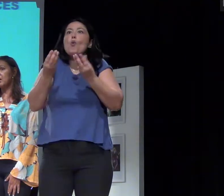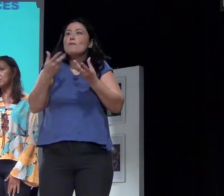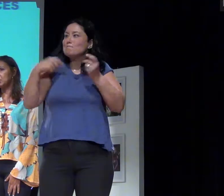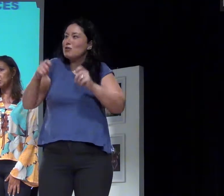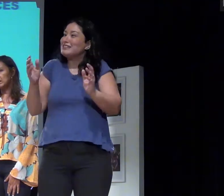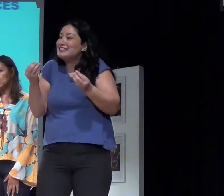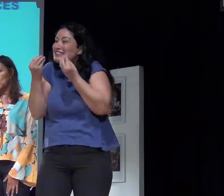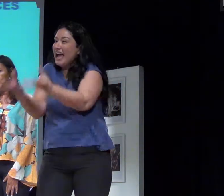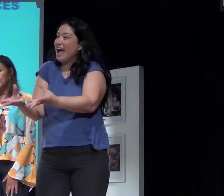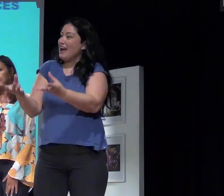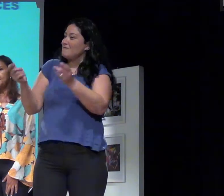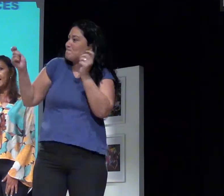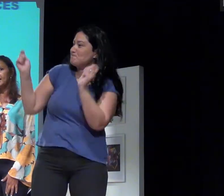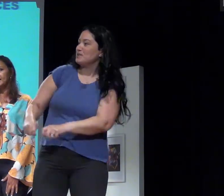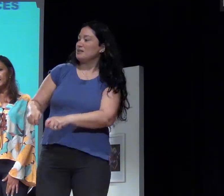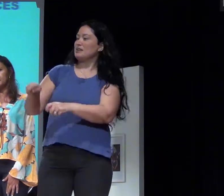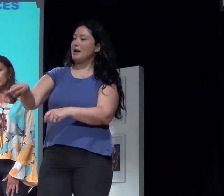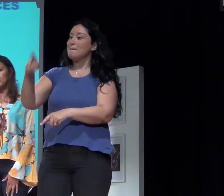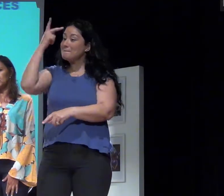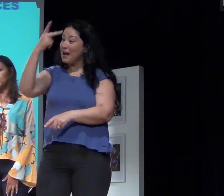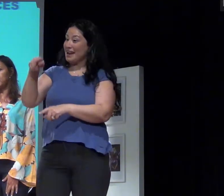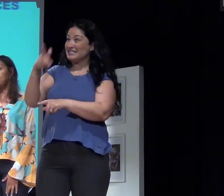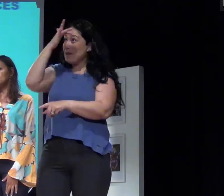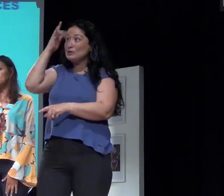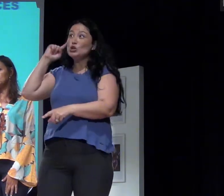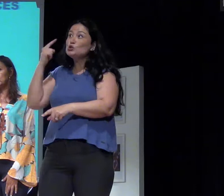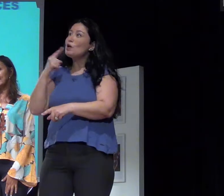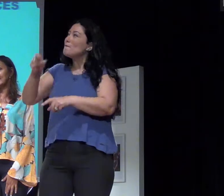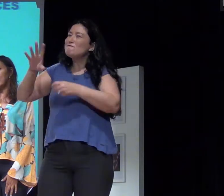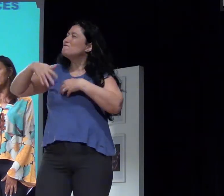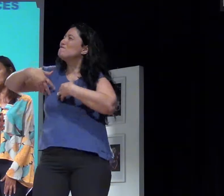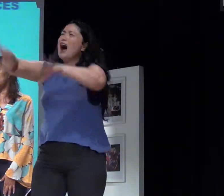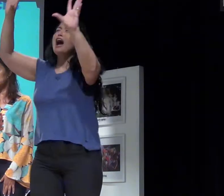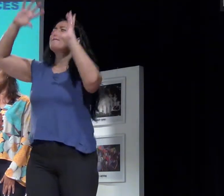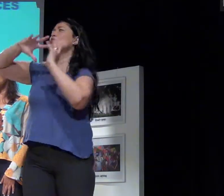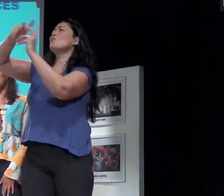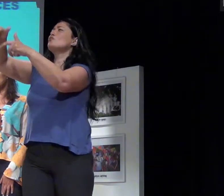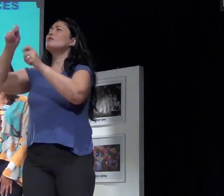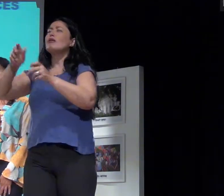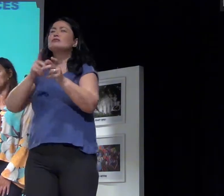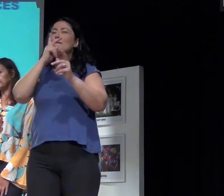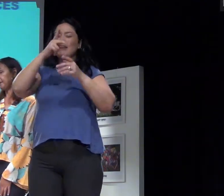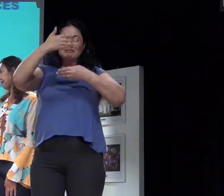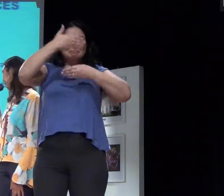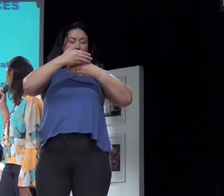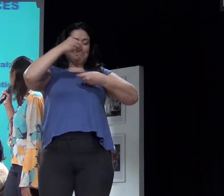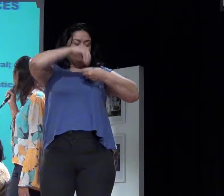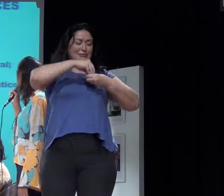dar realmente condições para que essa pessoa surda vá para o mundo e saia realmente dos muros da escola.